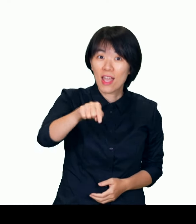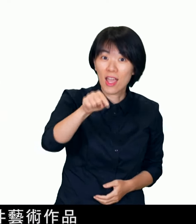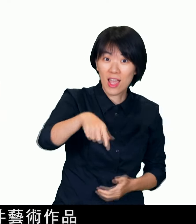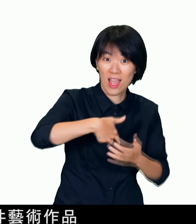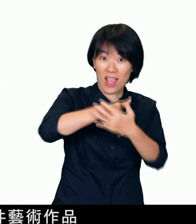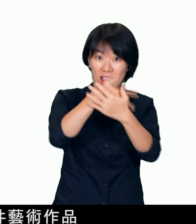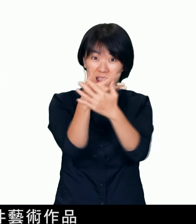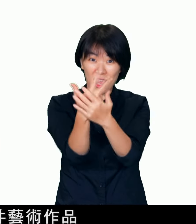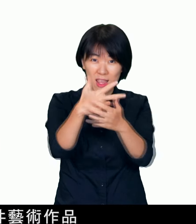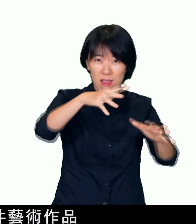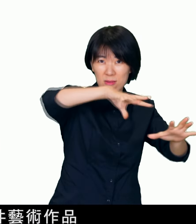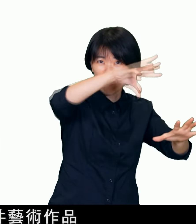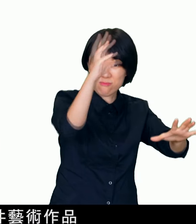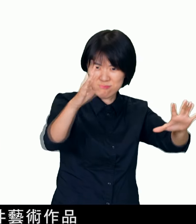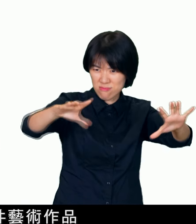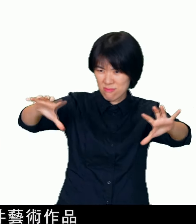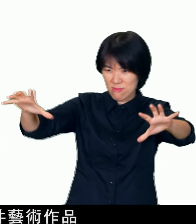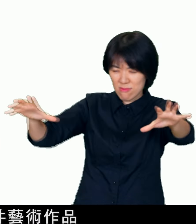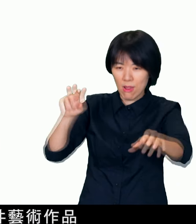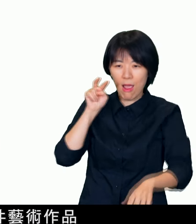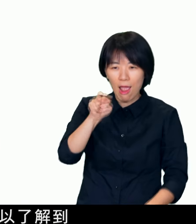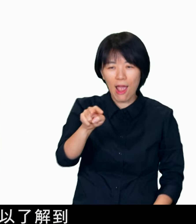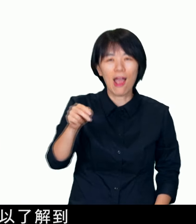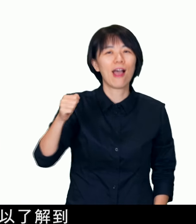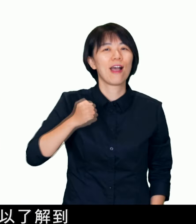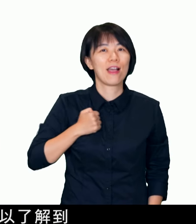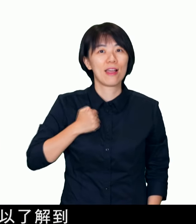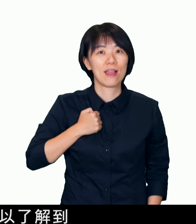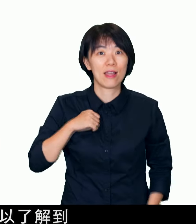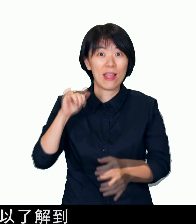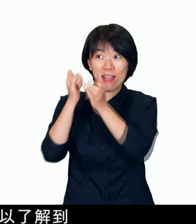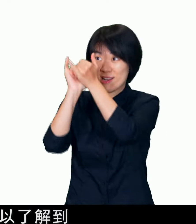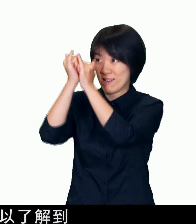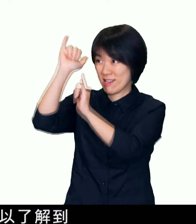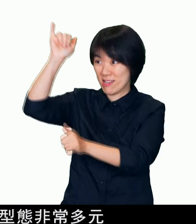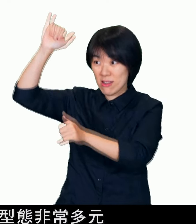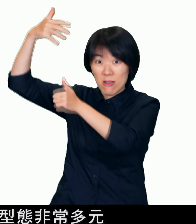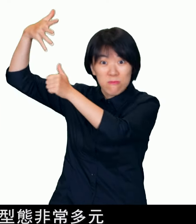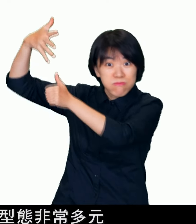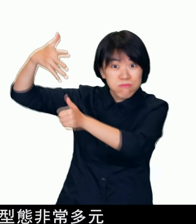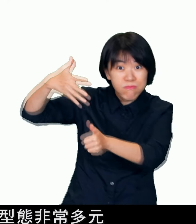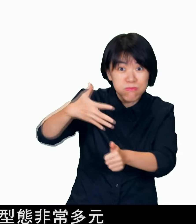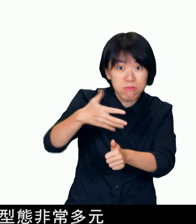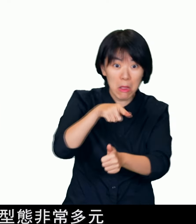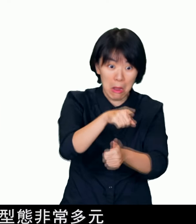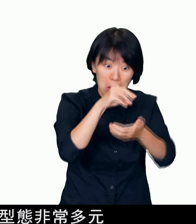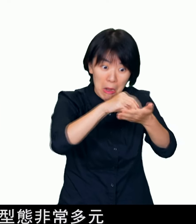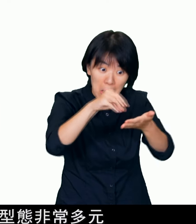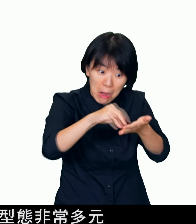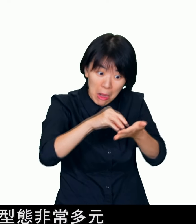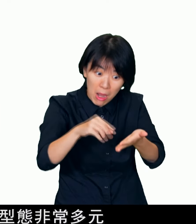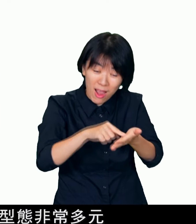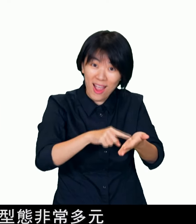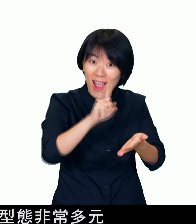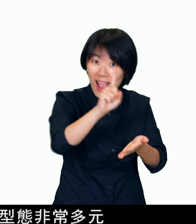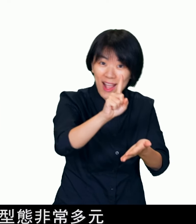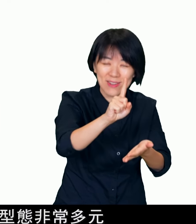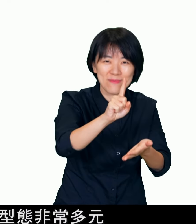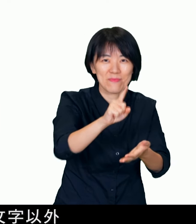透过这件艺术作品，大家可以了解到历史的传承形态非常多元，除